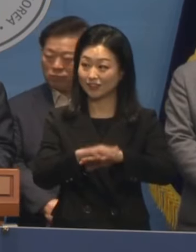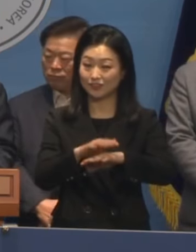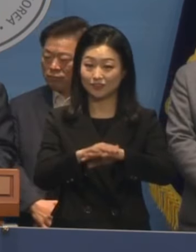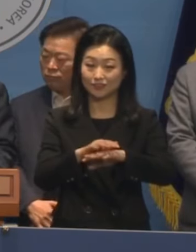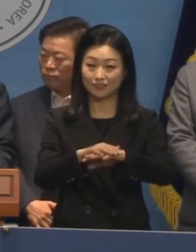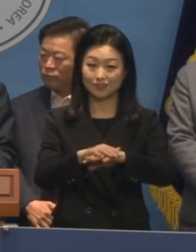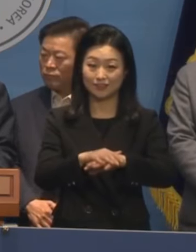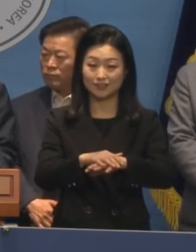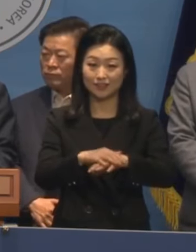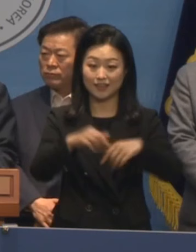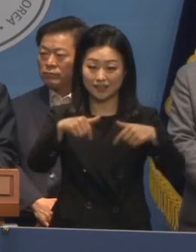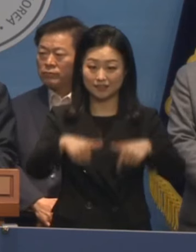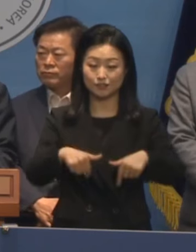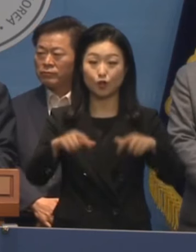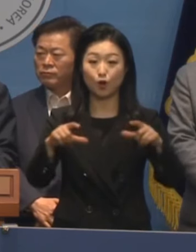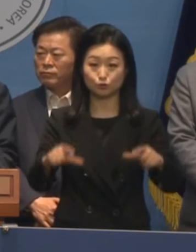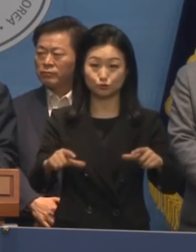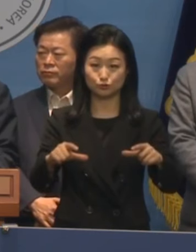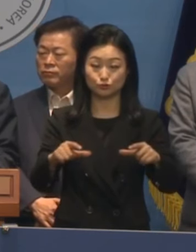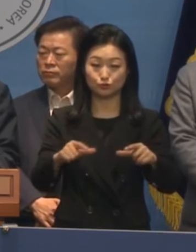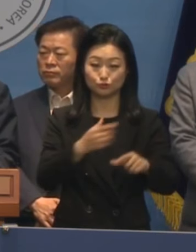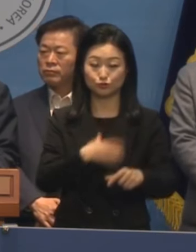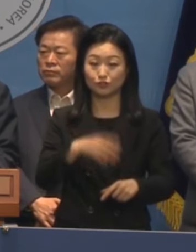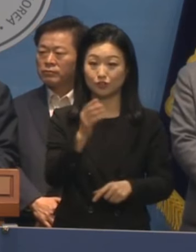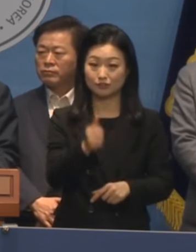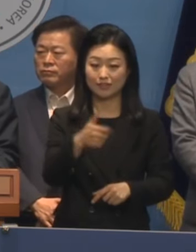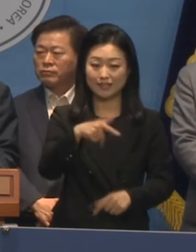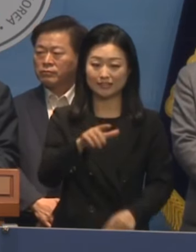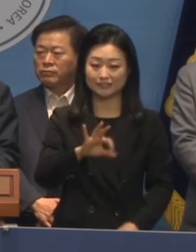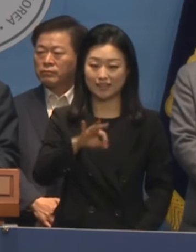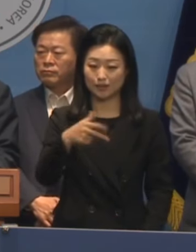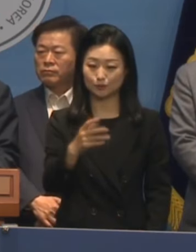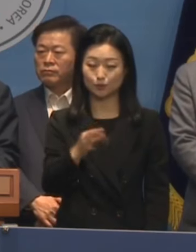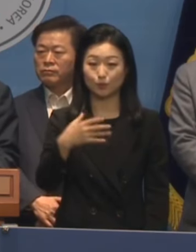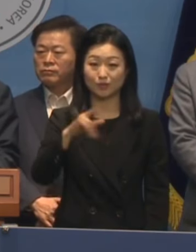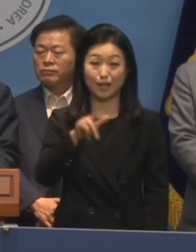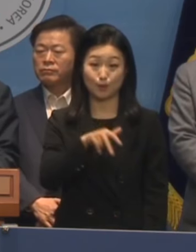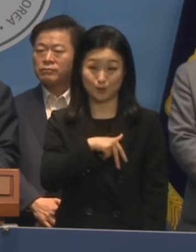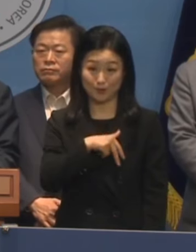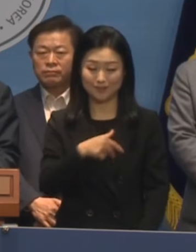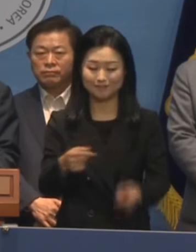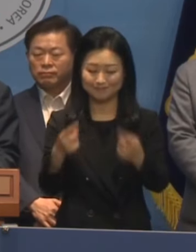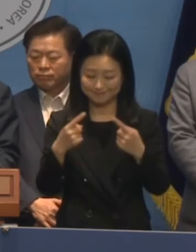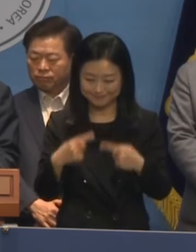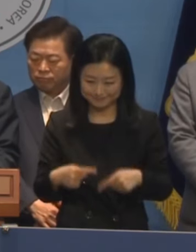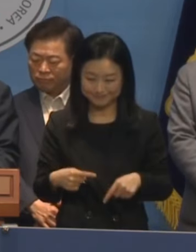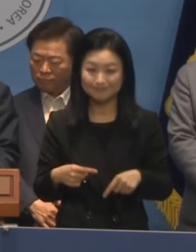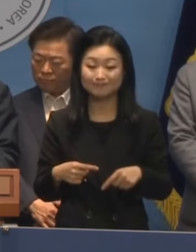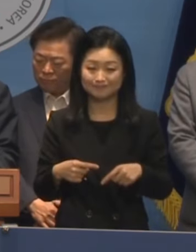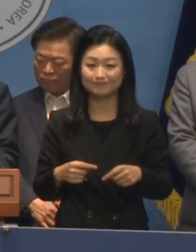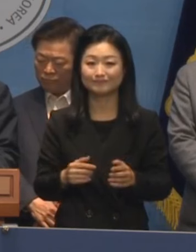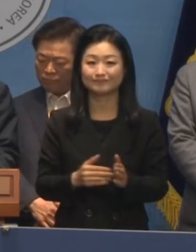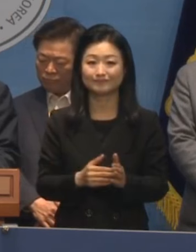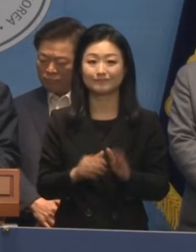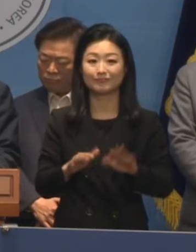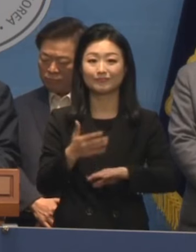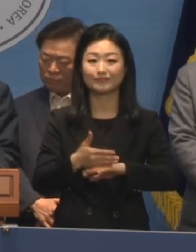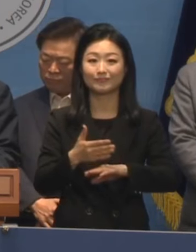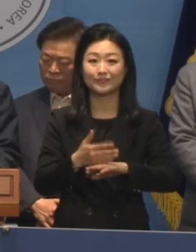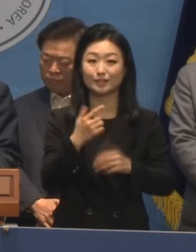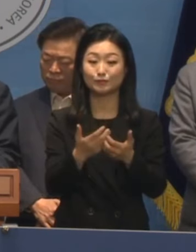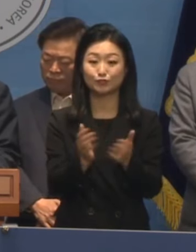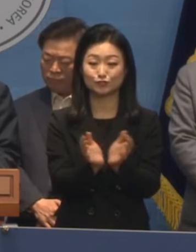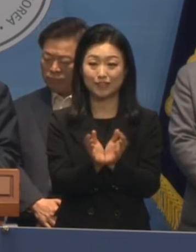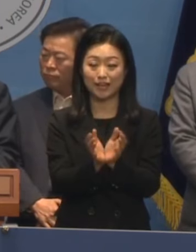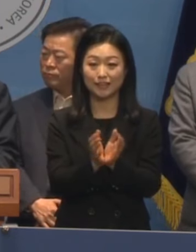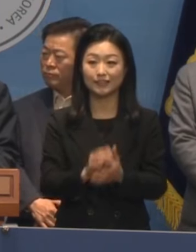서구 예 구청장 출신의 의원님이 같이 하셨습니다 고맙습니다 그러면 더불어민주당